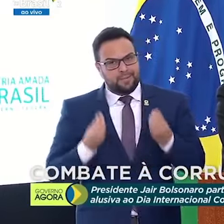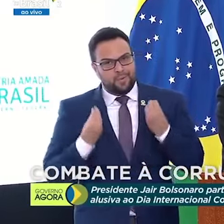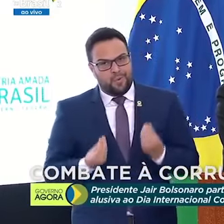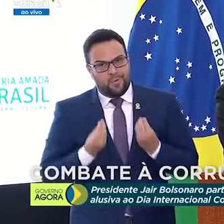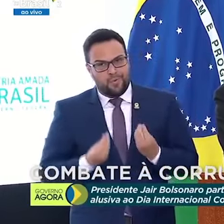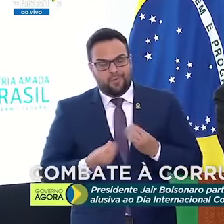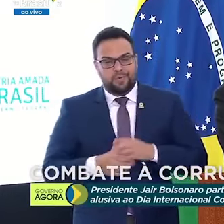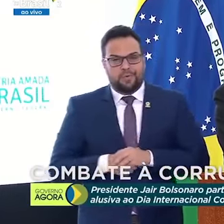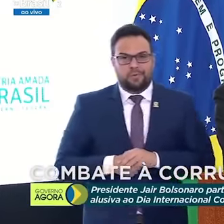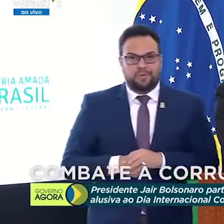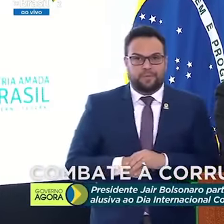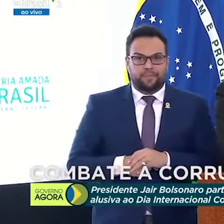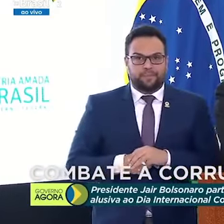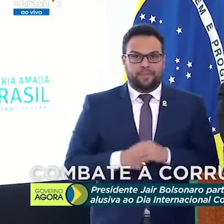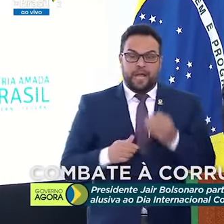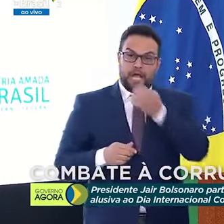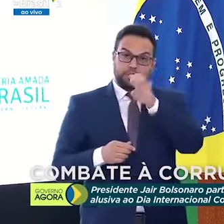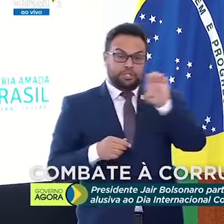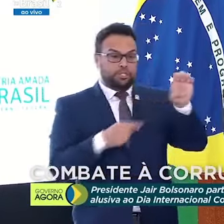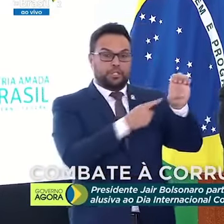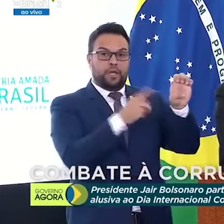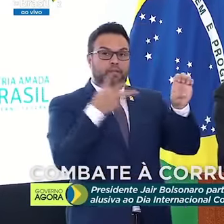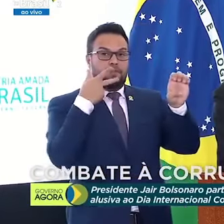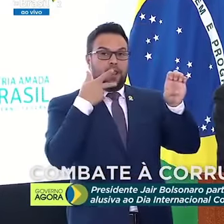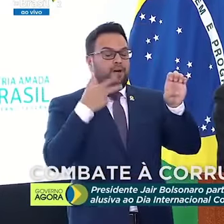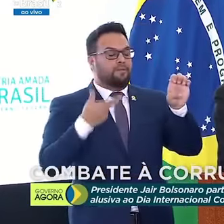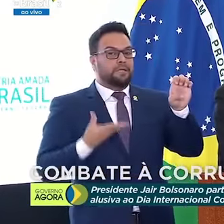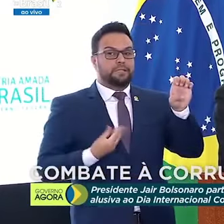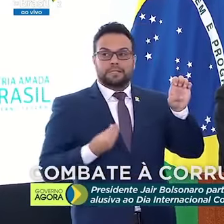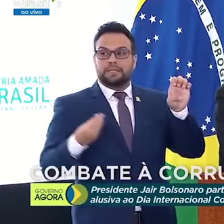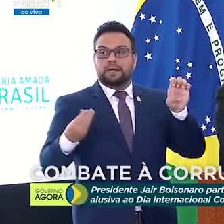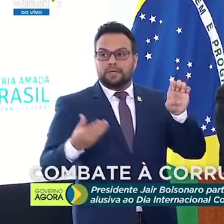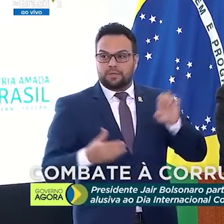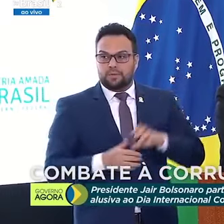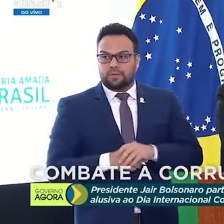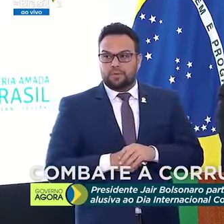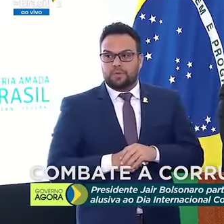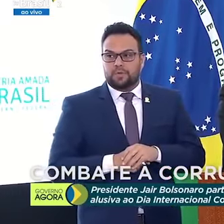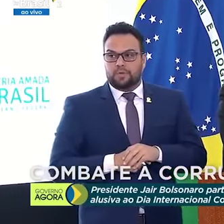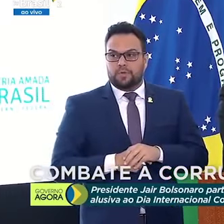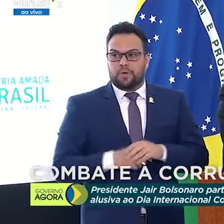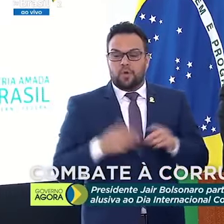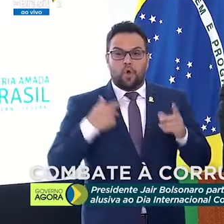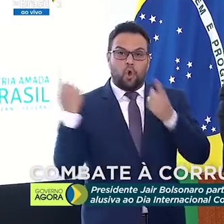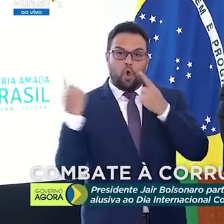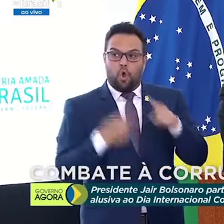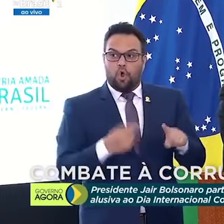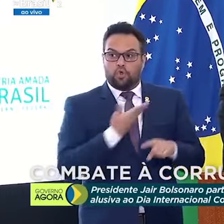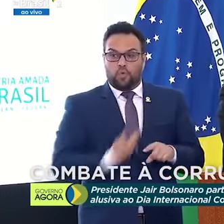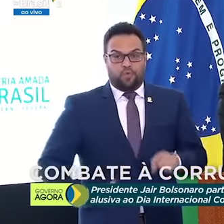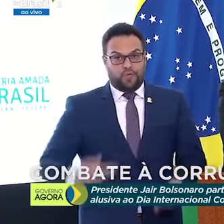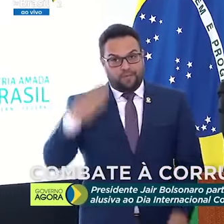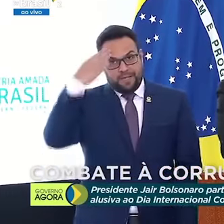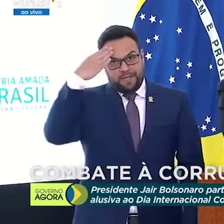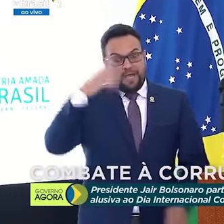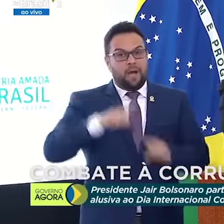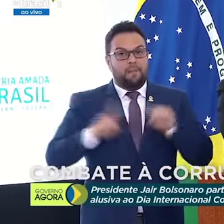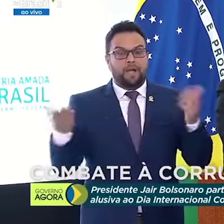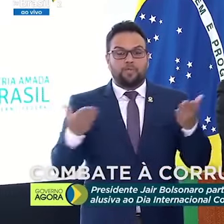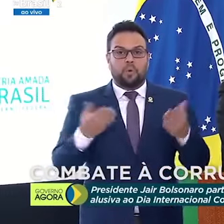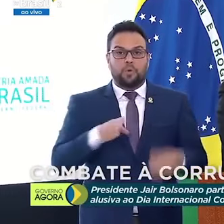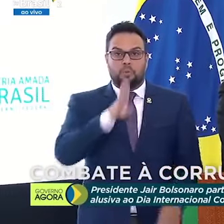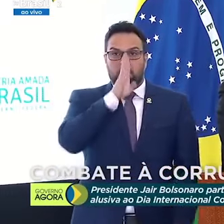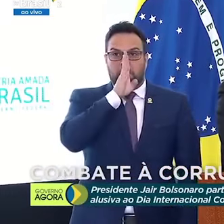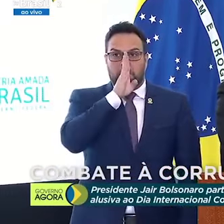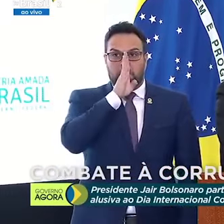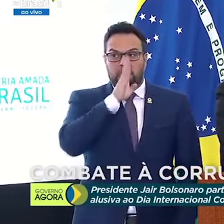Essa é a esquerda que falava tanto do período militar, né? Hoje não está calada, está do lado de quem